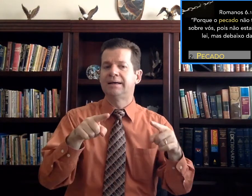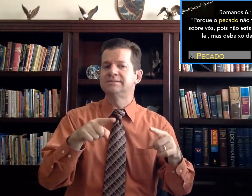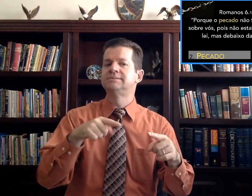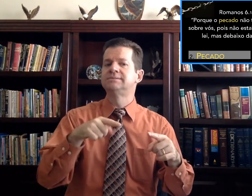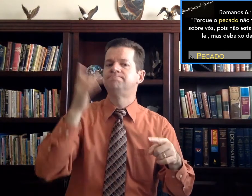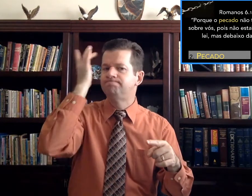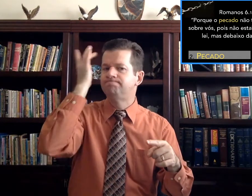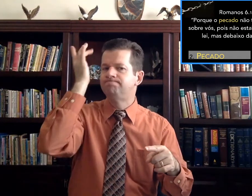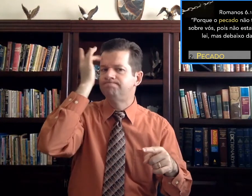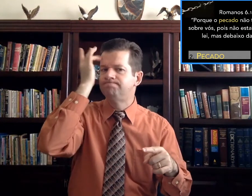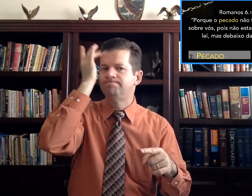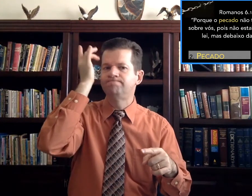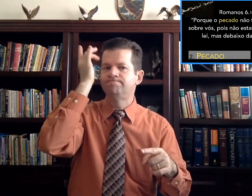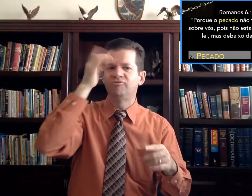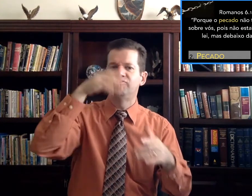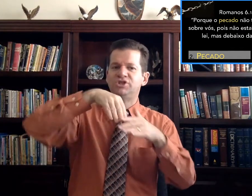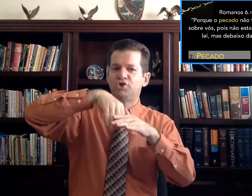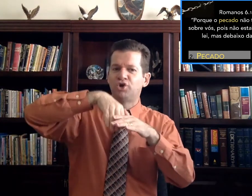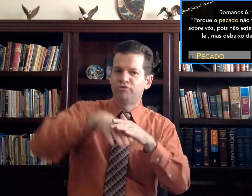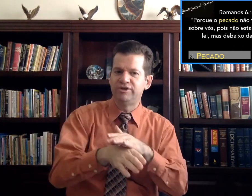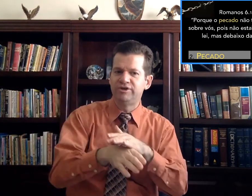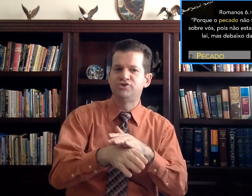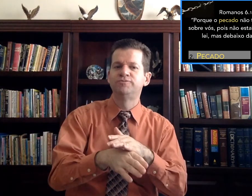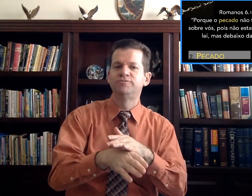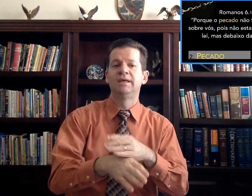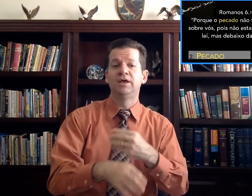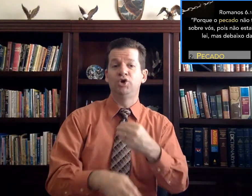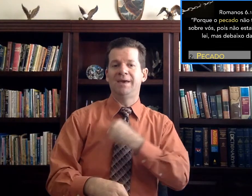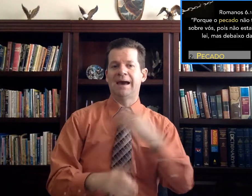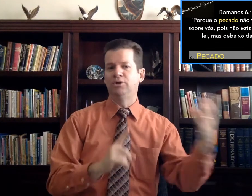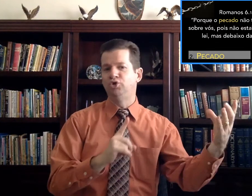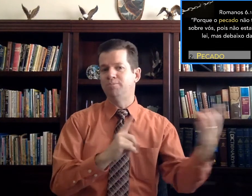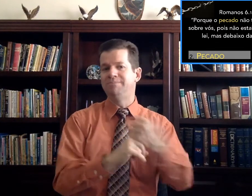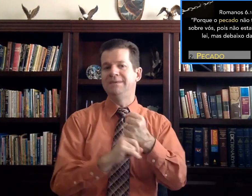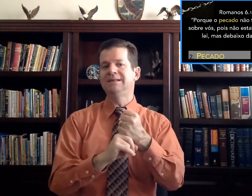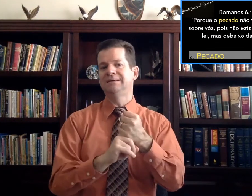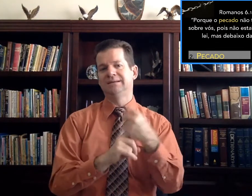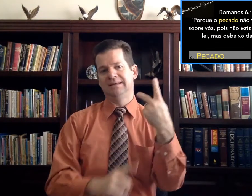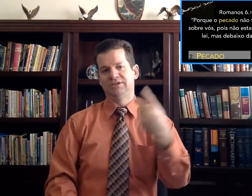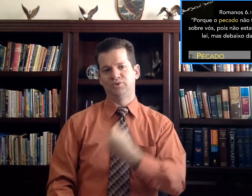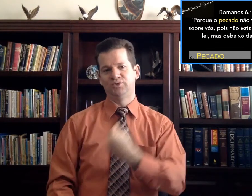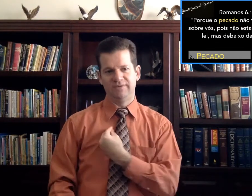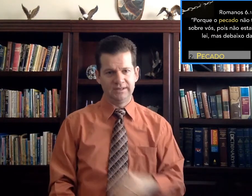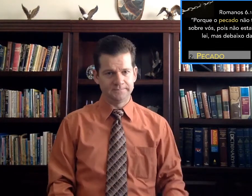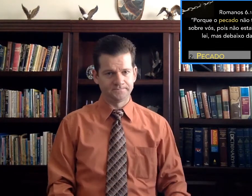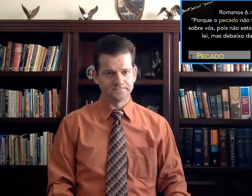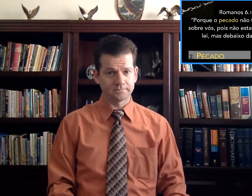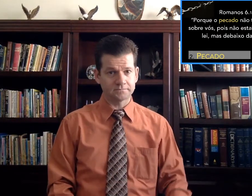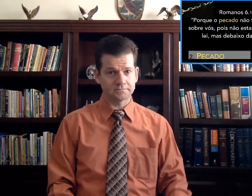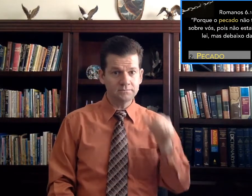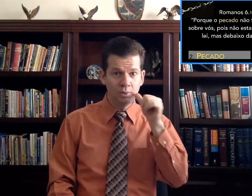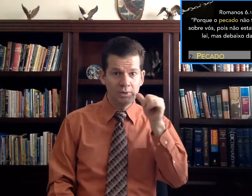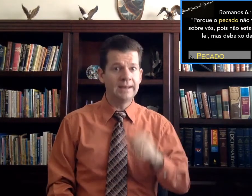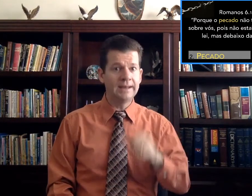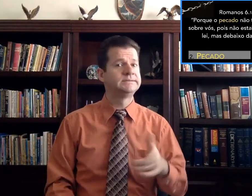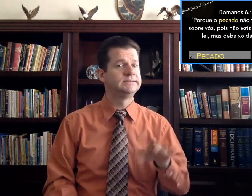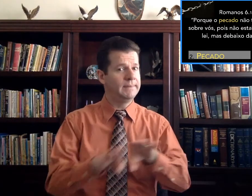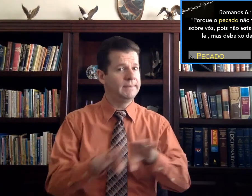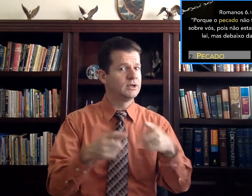Mas se torna um vício, o pecado domina a sua vida. Mulheres, também nós